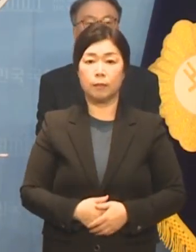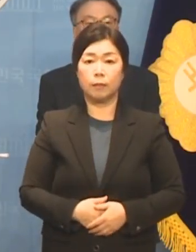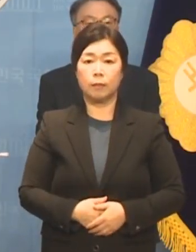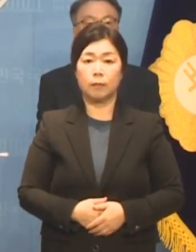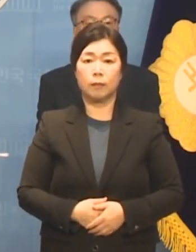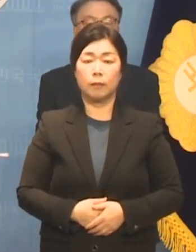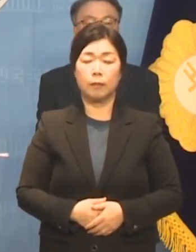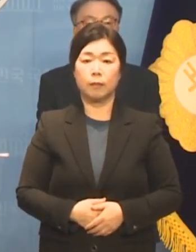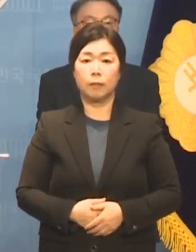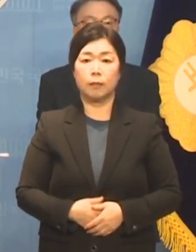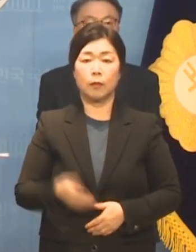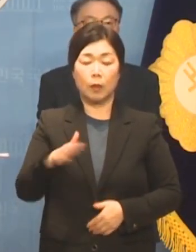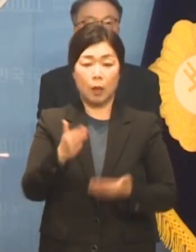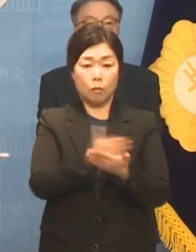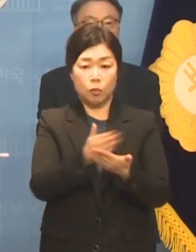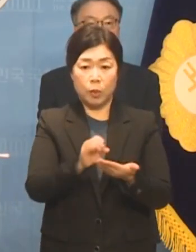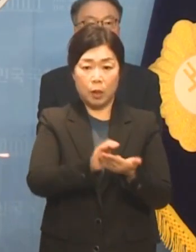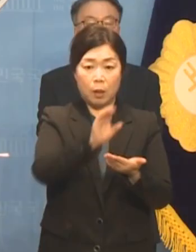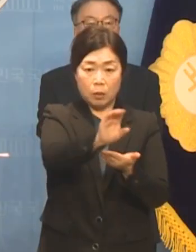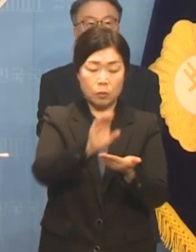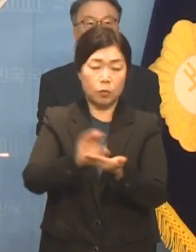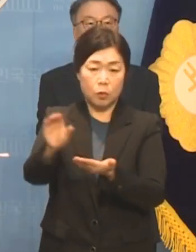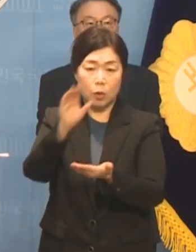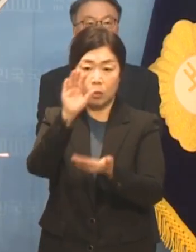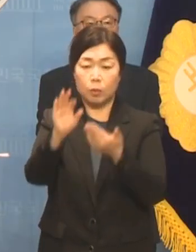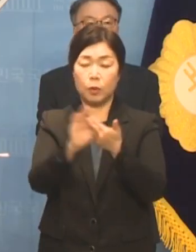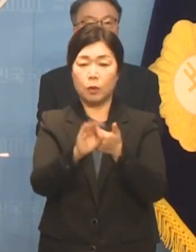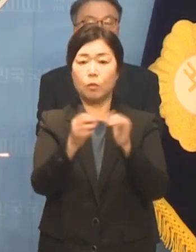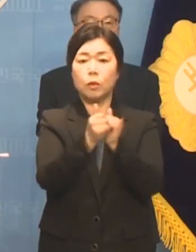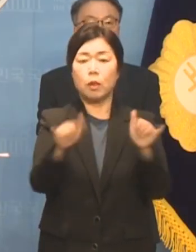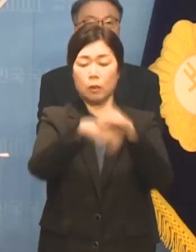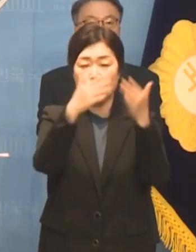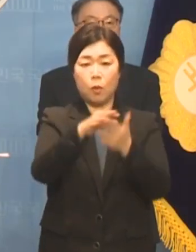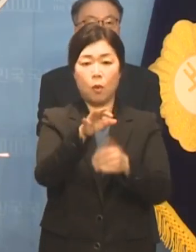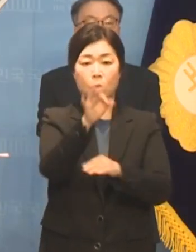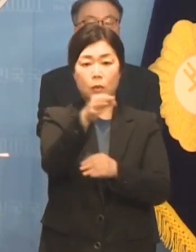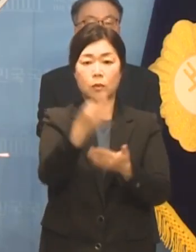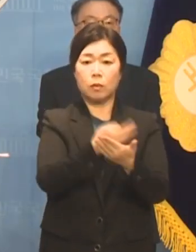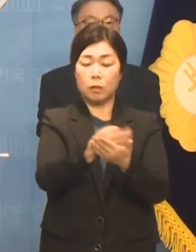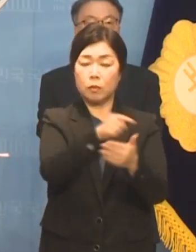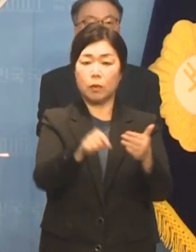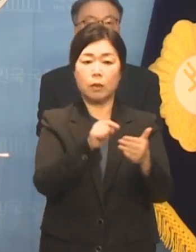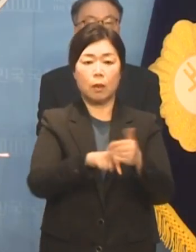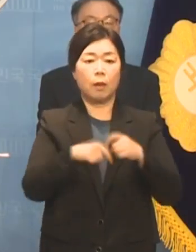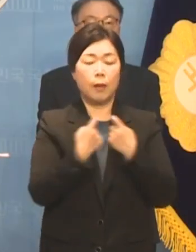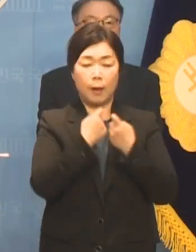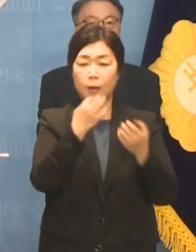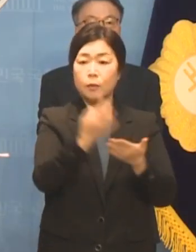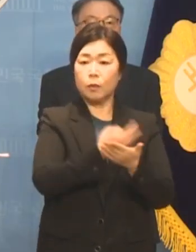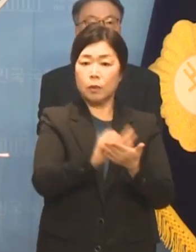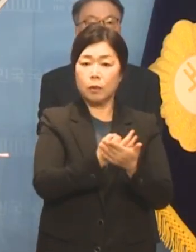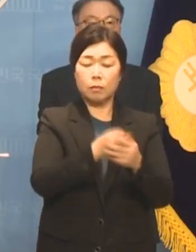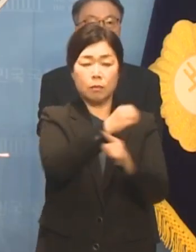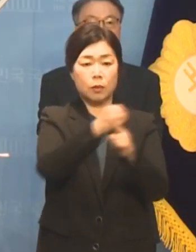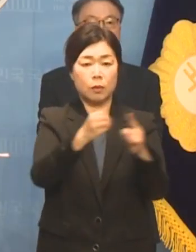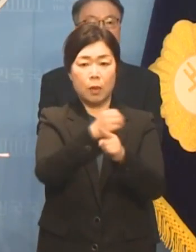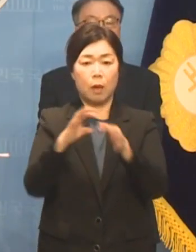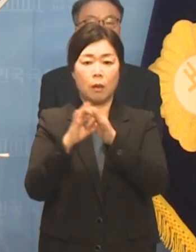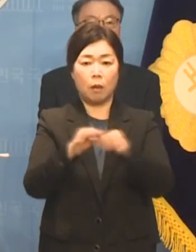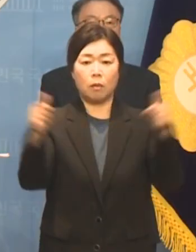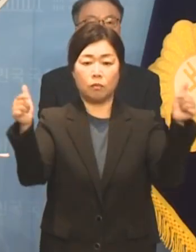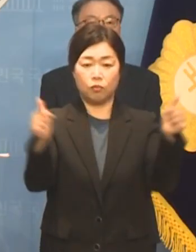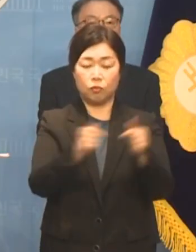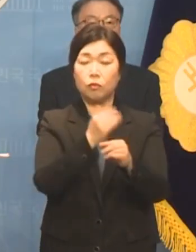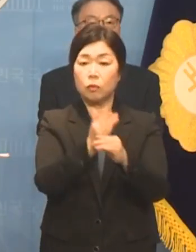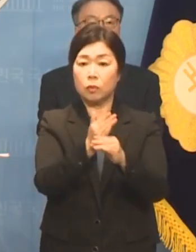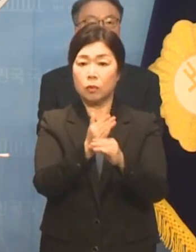그런데 분배 측면에서 보면 국민 총소득 중 가계소득 비중이 지속적으로 하락하고